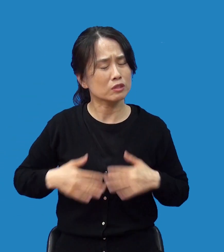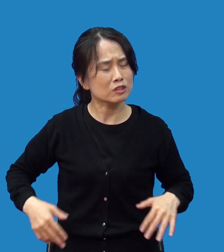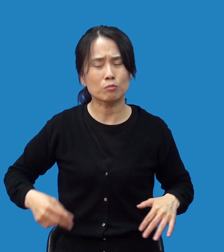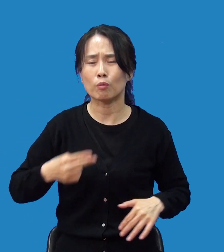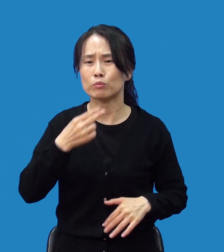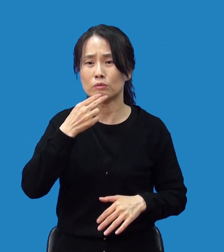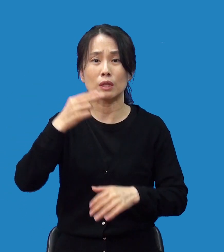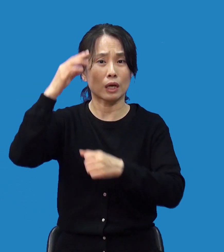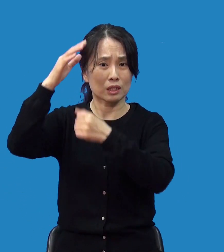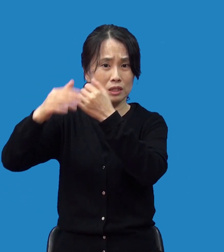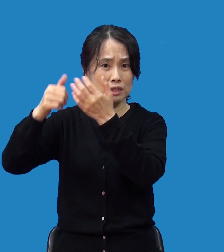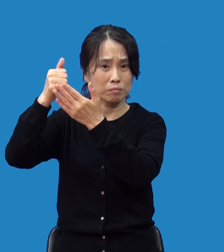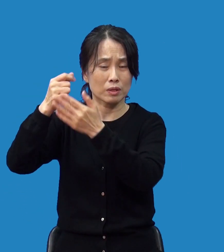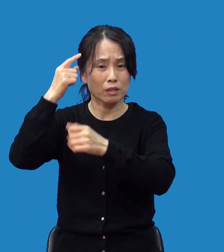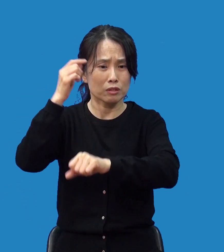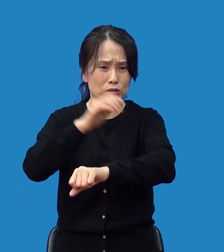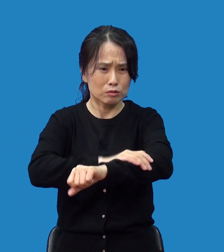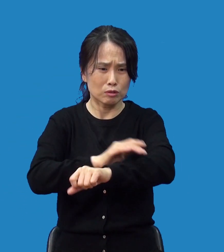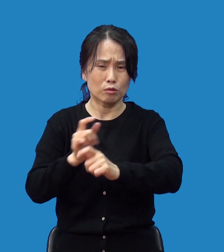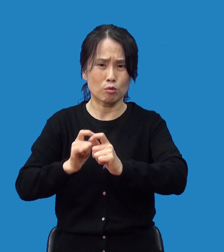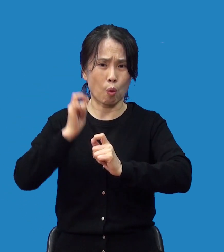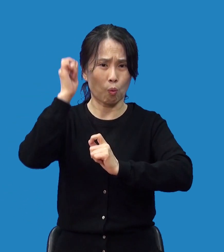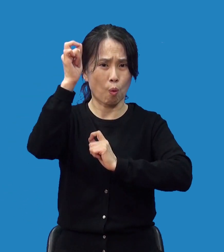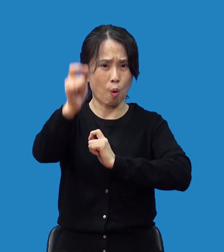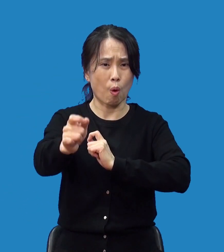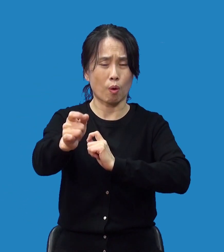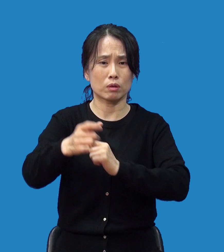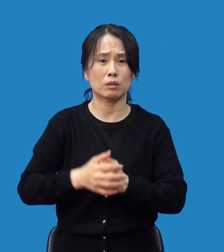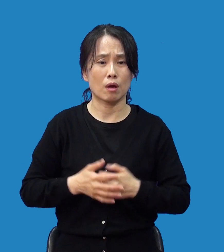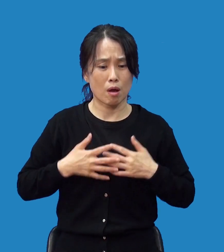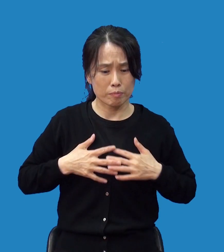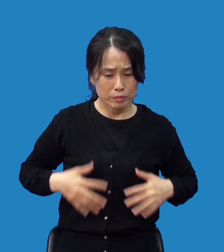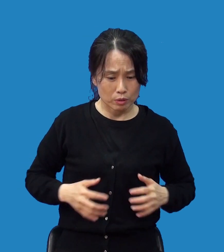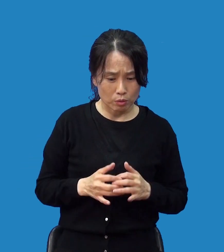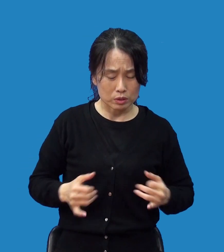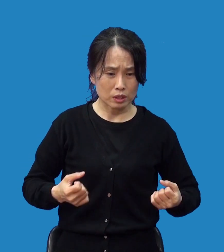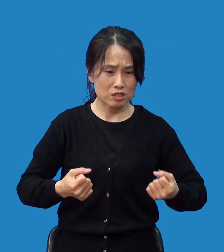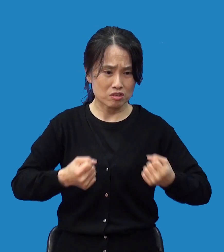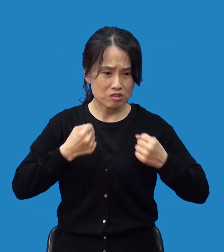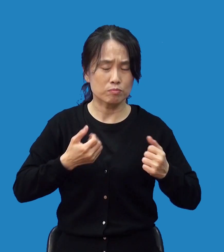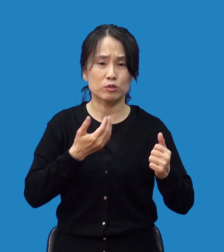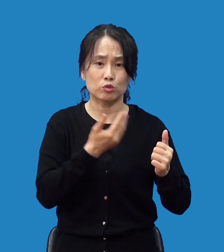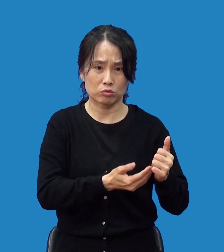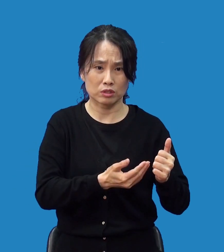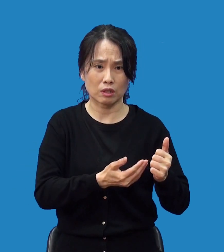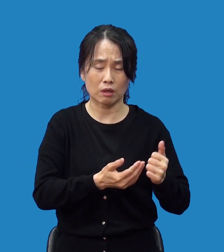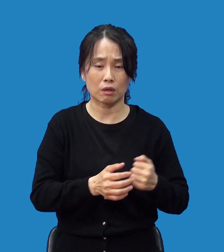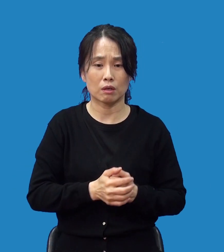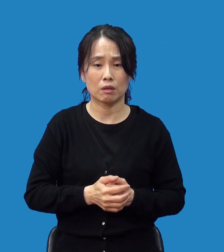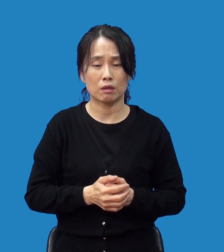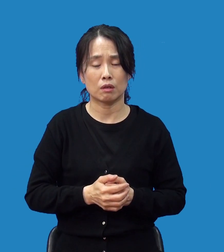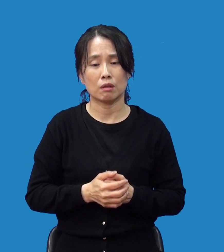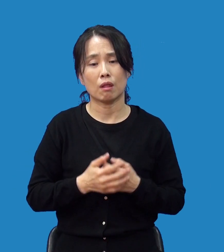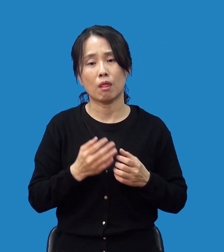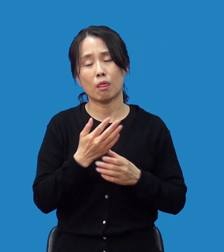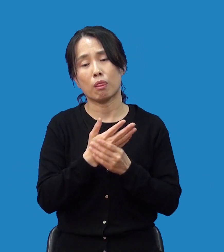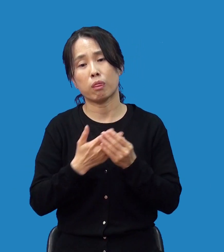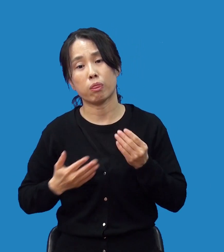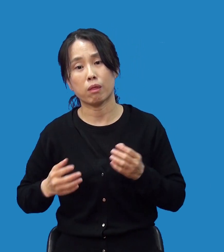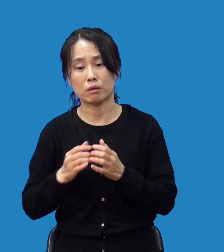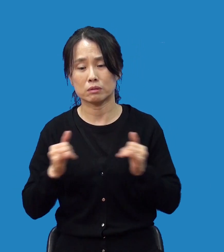모른다. 그의 지혜는 무궁하시다. 피곤한 자에게는 힘을 주신다. 기진한 사람에게는